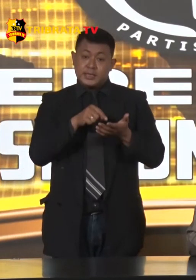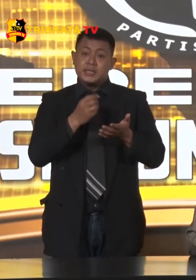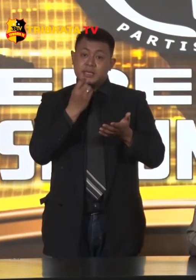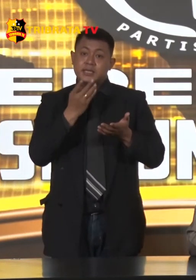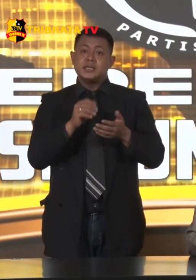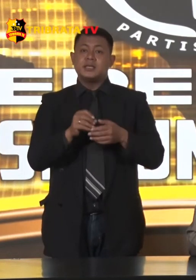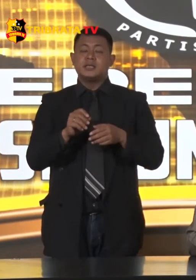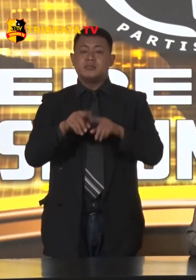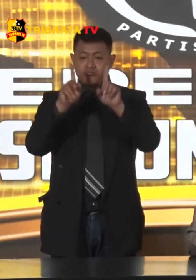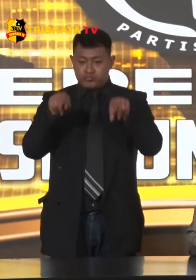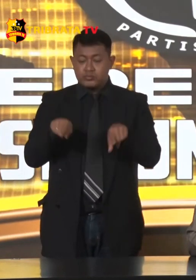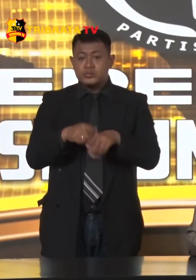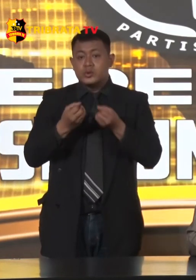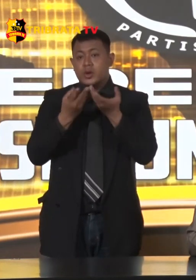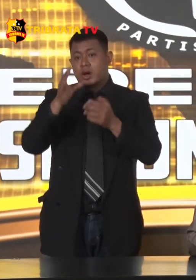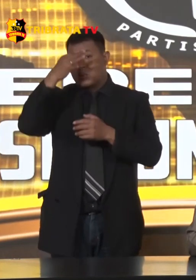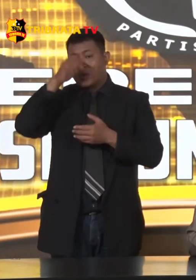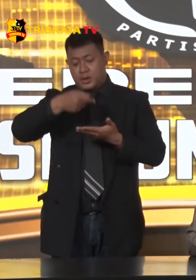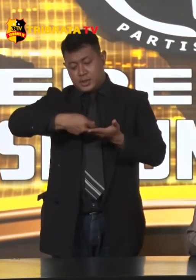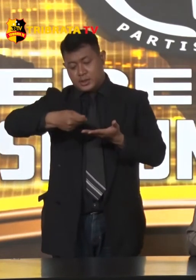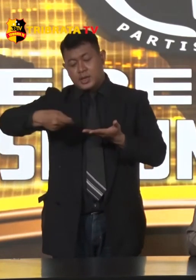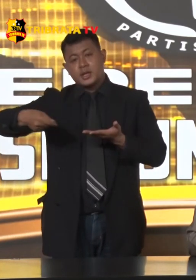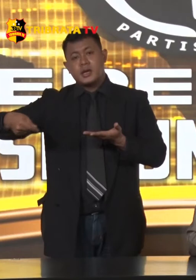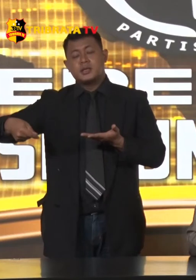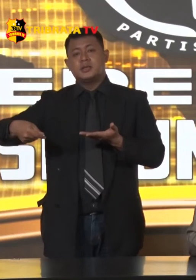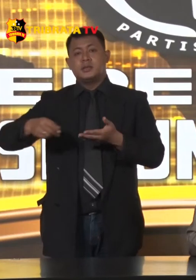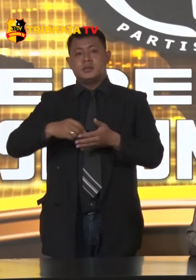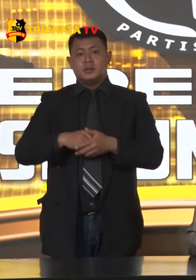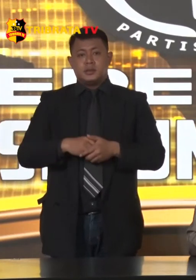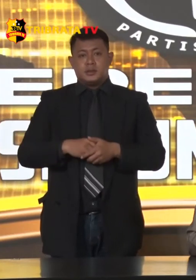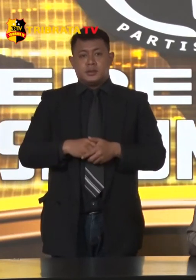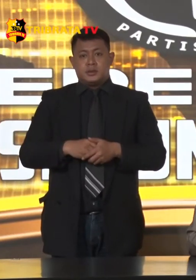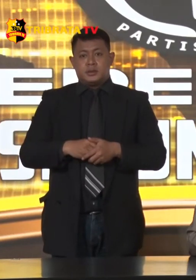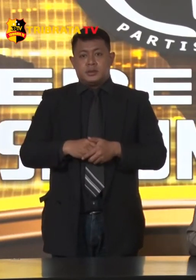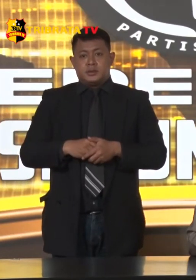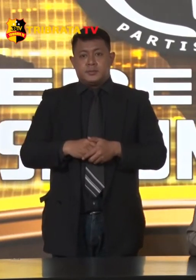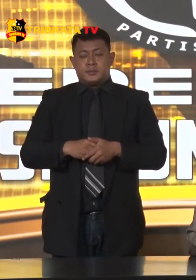yang dikeluarkan oleh Polri ditandatangani oleh